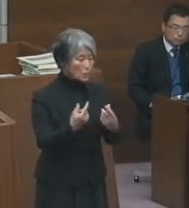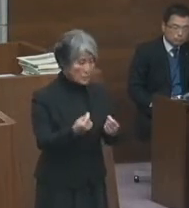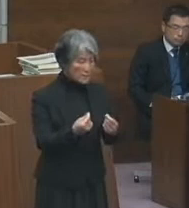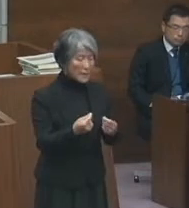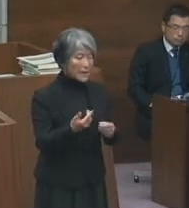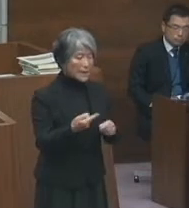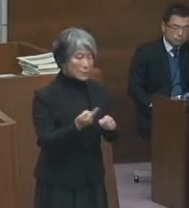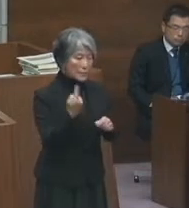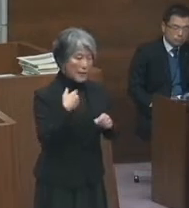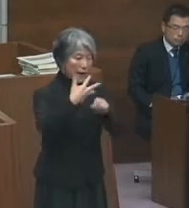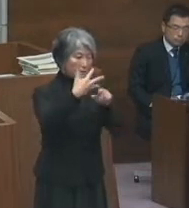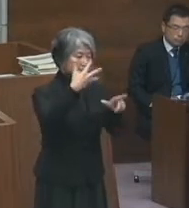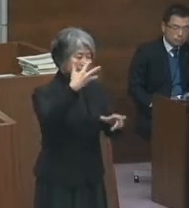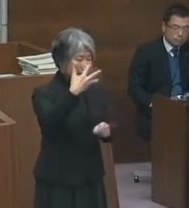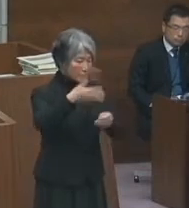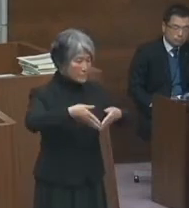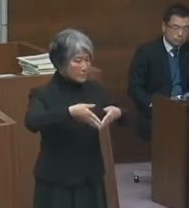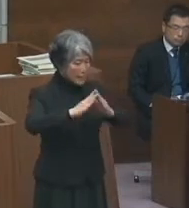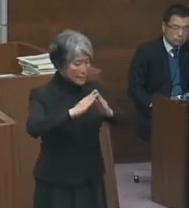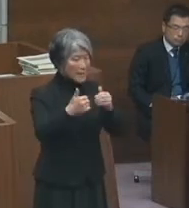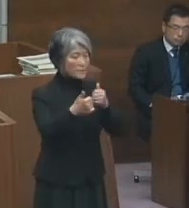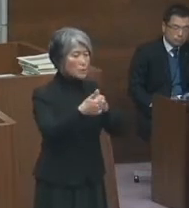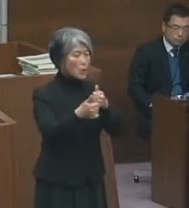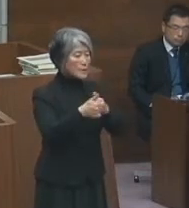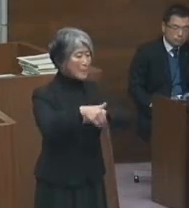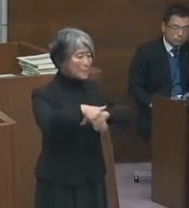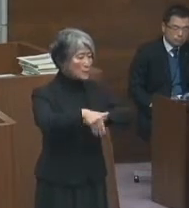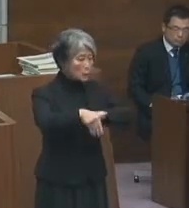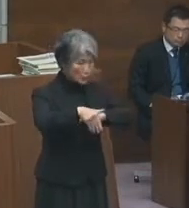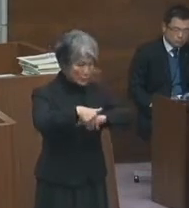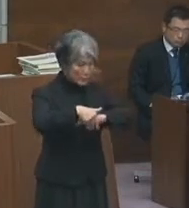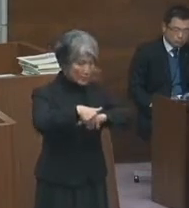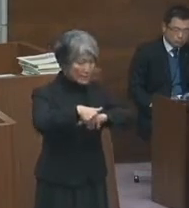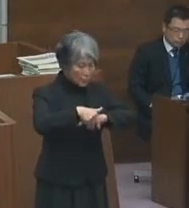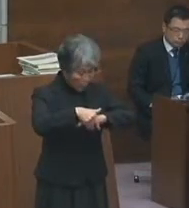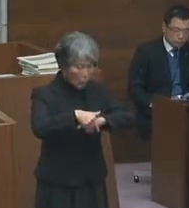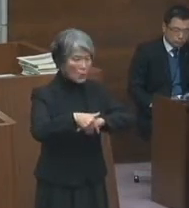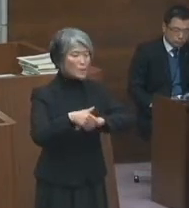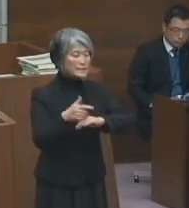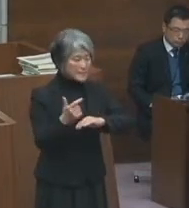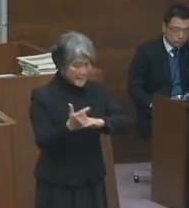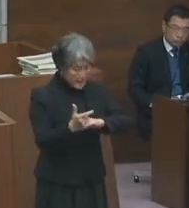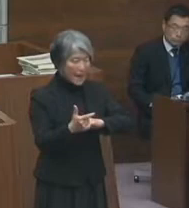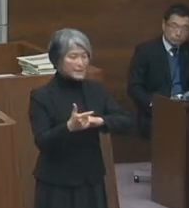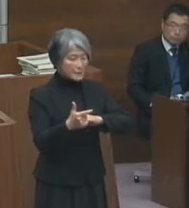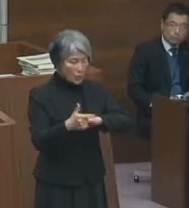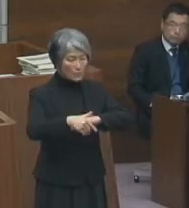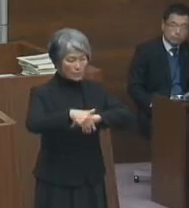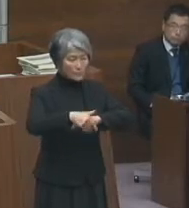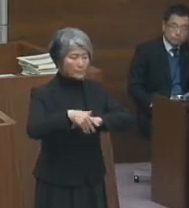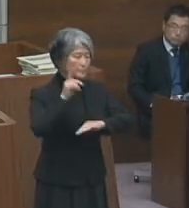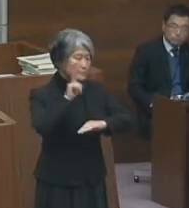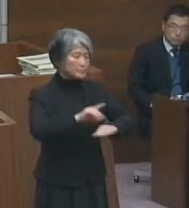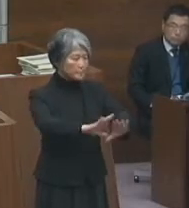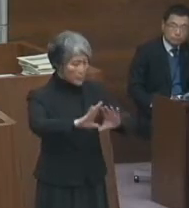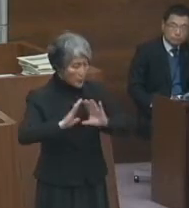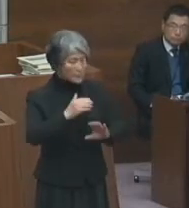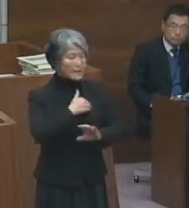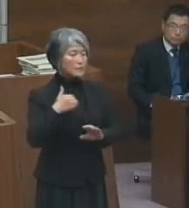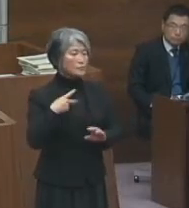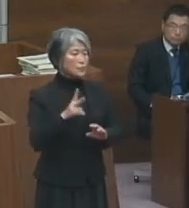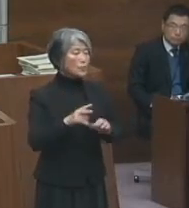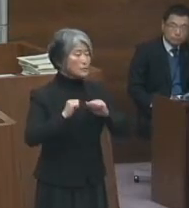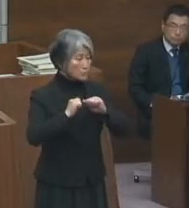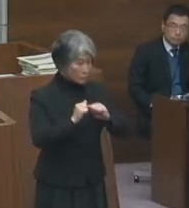ました相談窓口、これをしっかりと運用していくということが肝要と考えてございます。合わせま